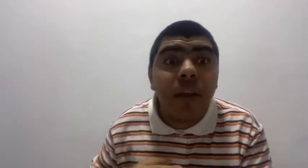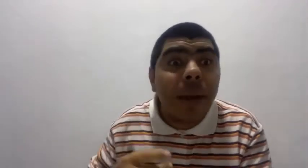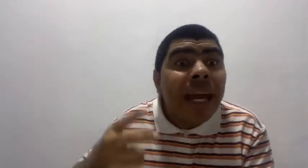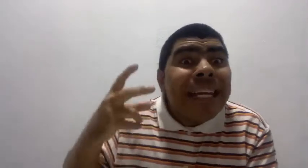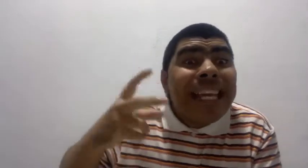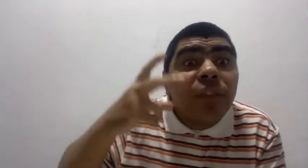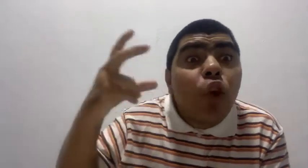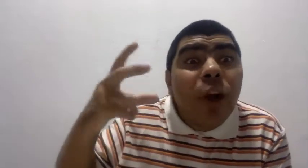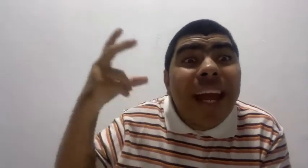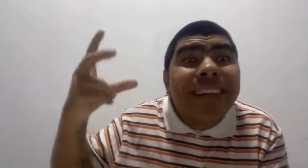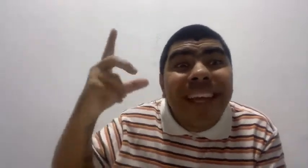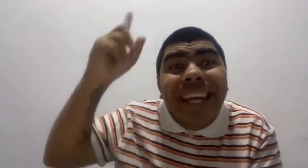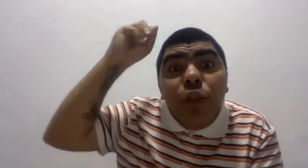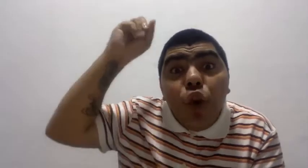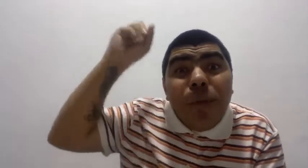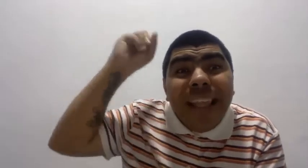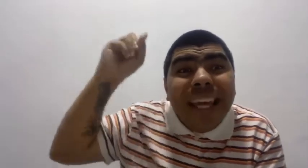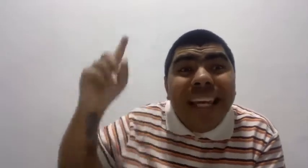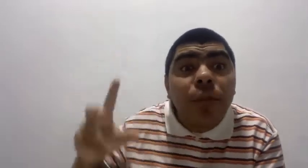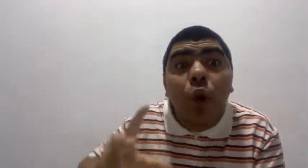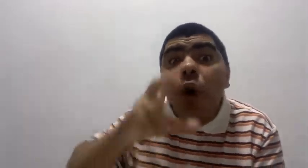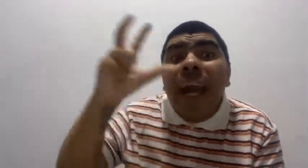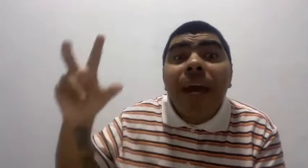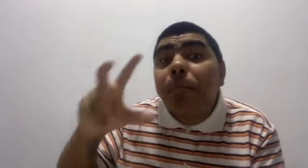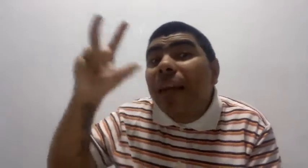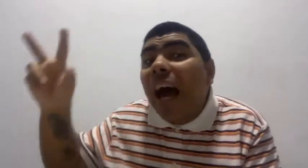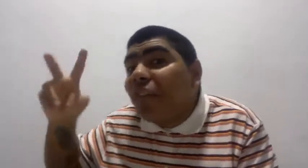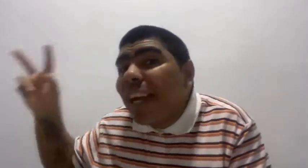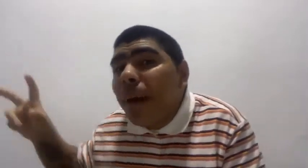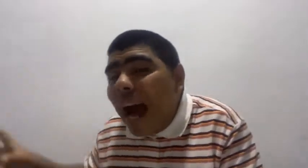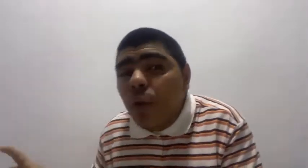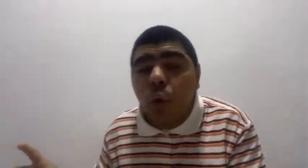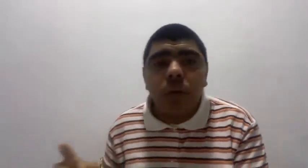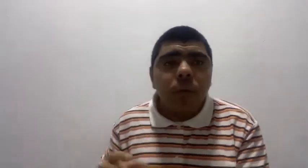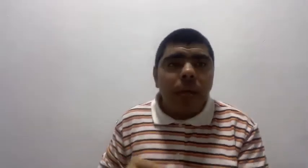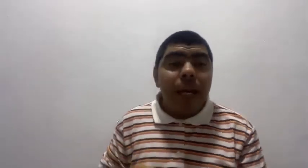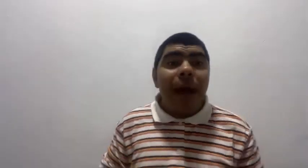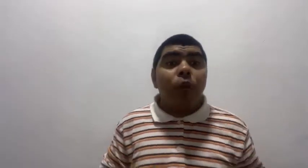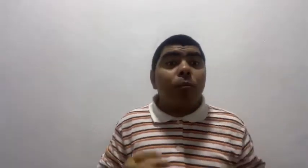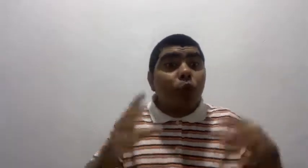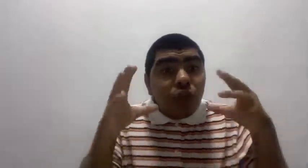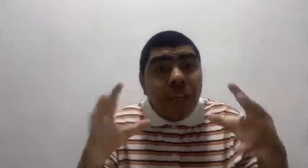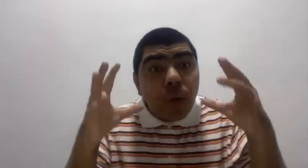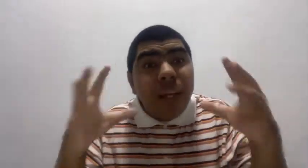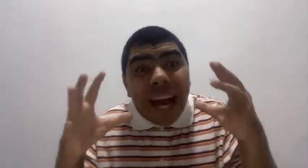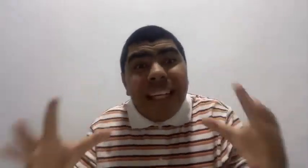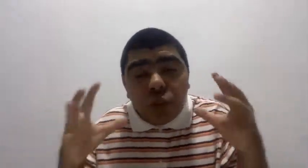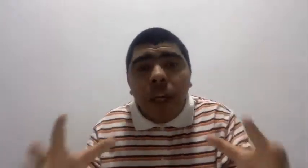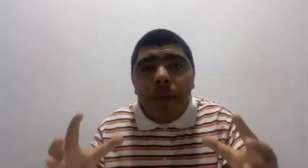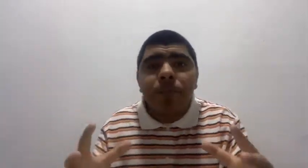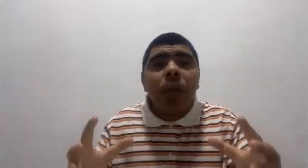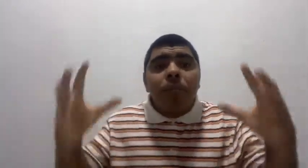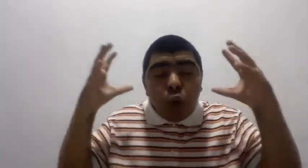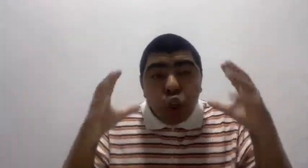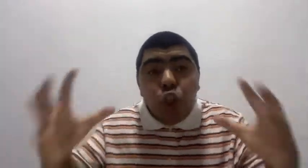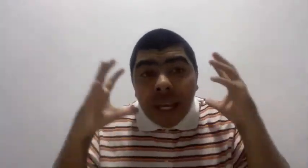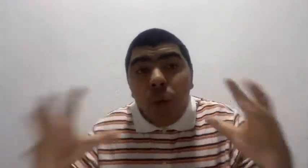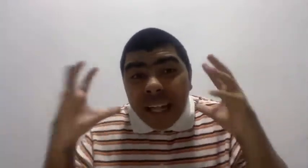¿ves? Y eso lo que hace es que el nombre de Cristo es blasfemado, hermano. Por eso hay que cuidarse. Por eso hay que